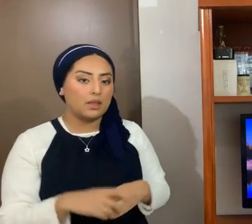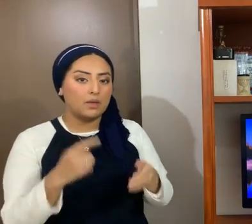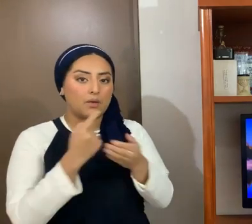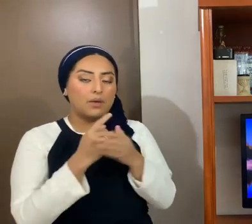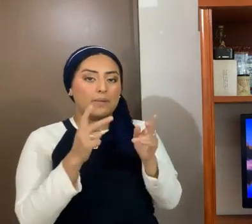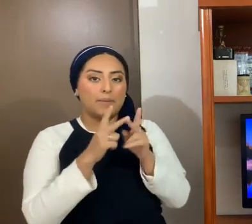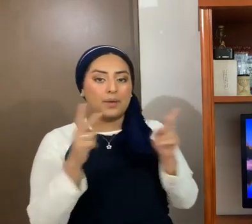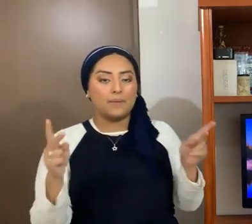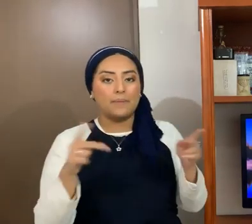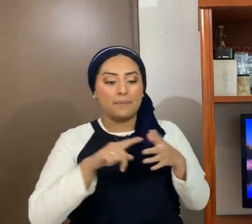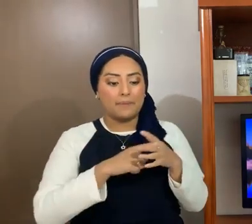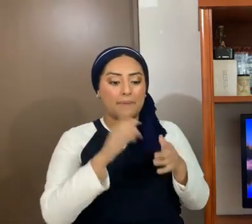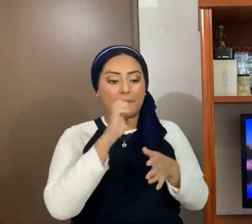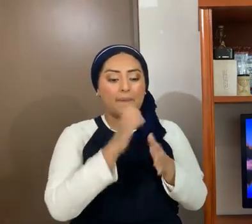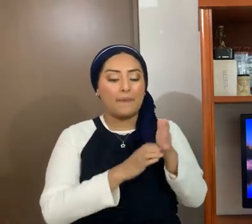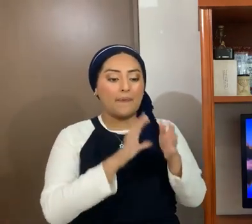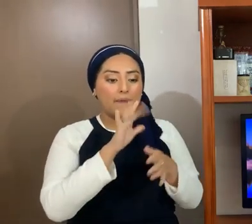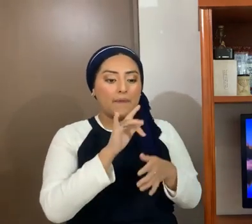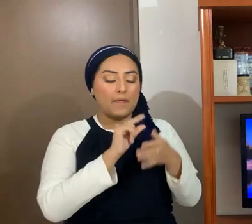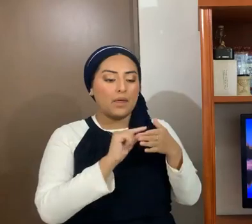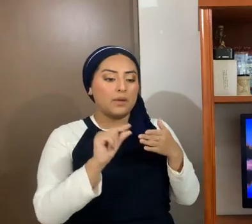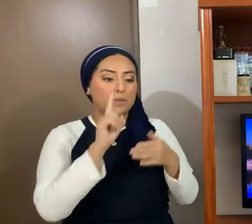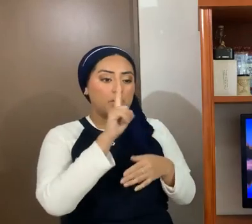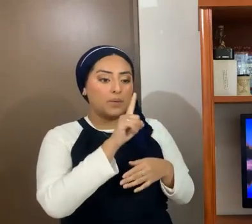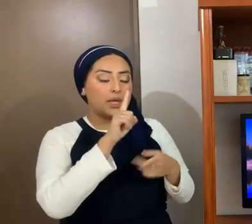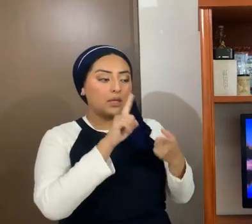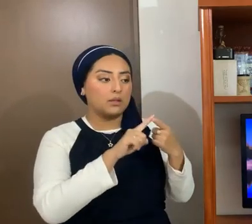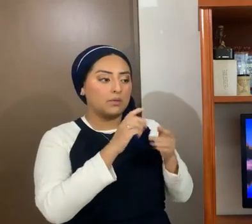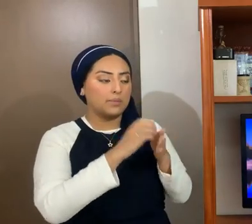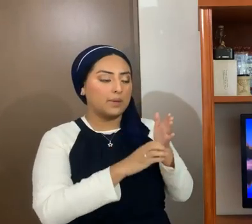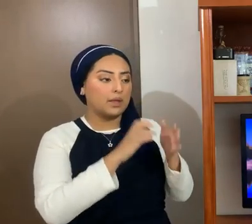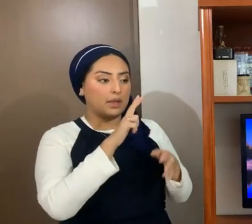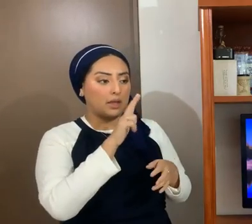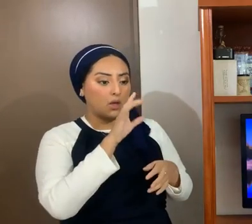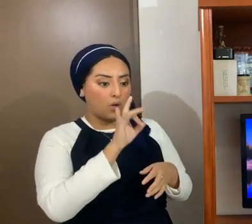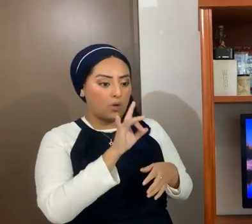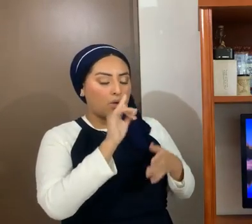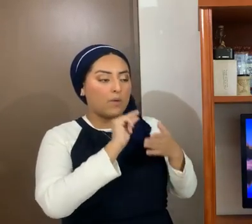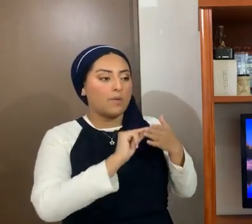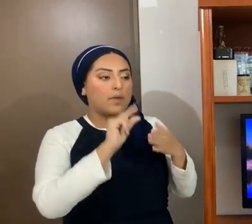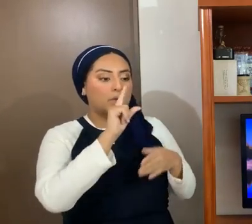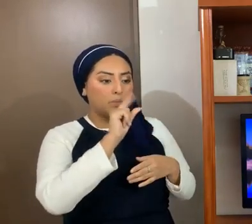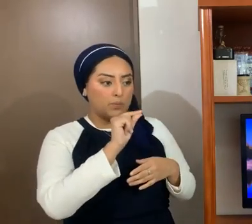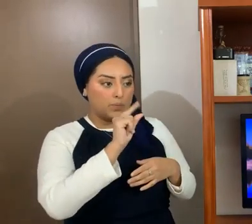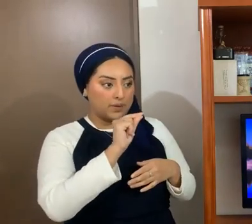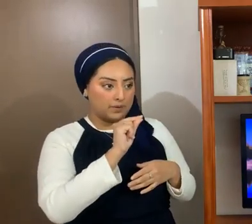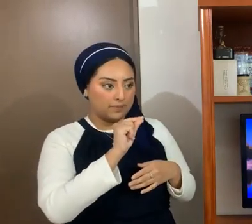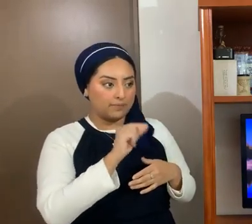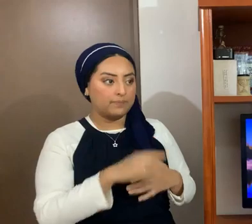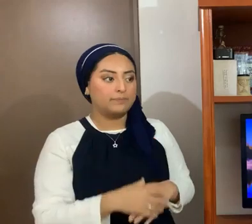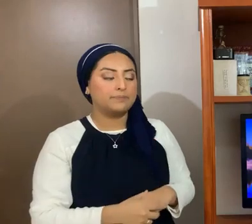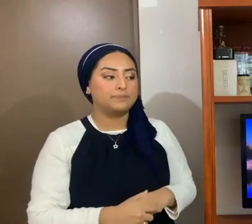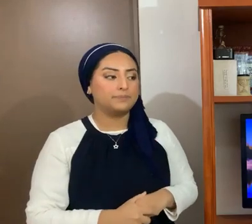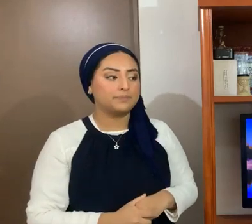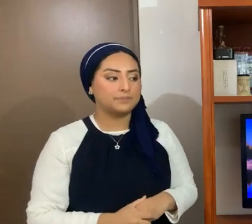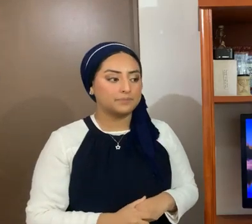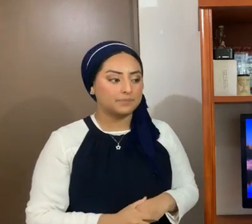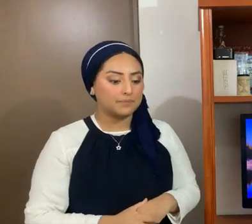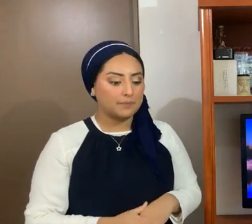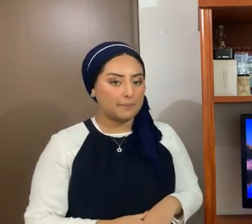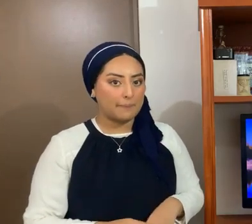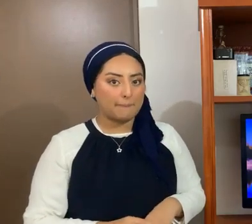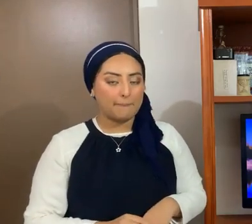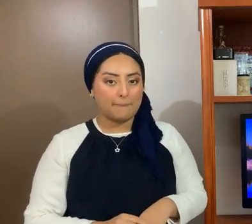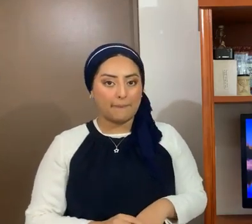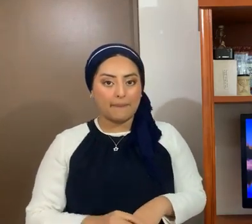Parashá Vayakel abarca desde Éxodo 35, verso 1 al capítulo 38, verso 20, Éxodo 35, 1 al